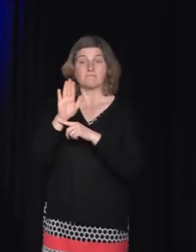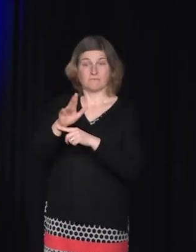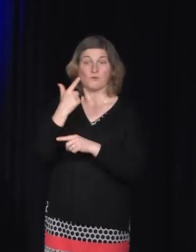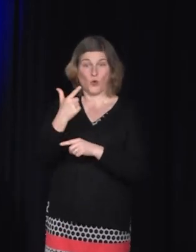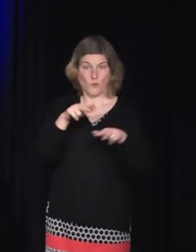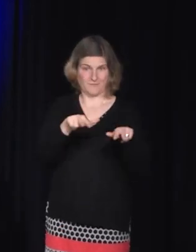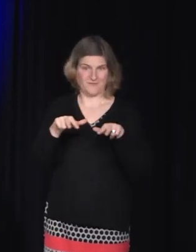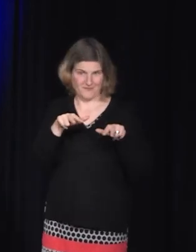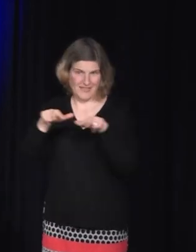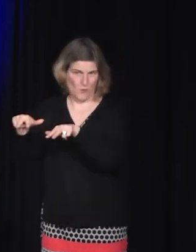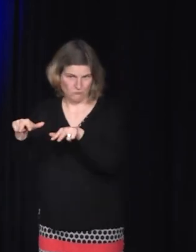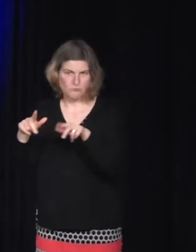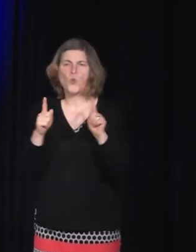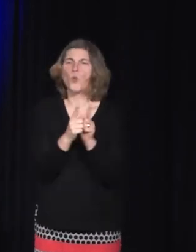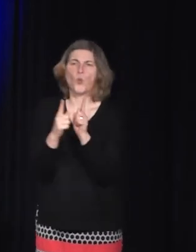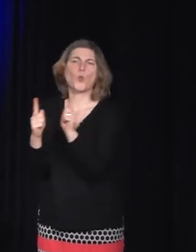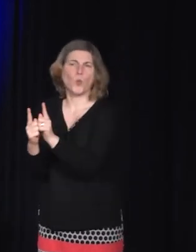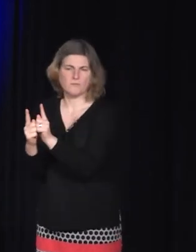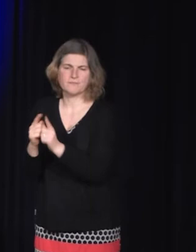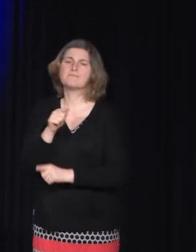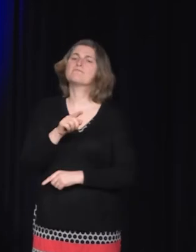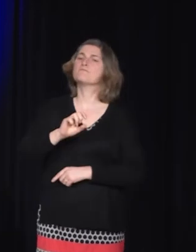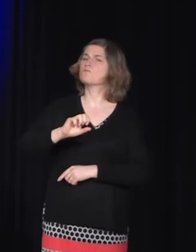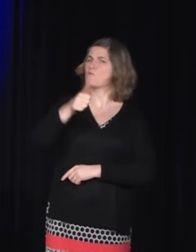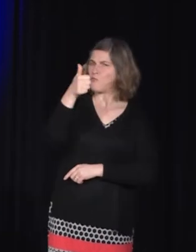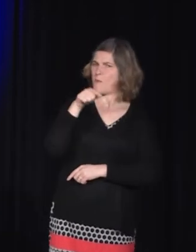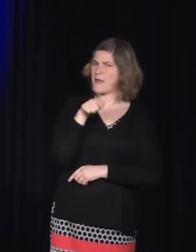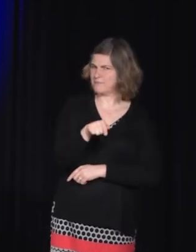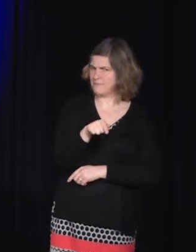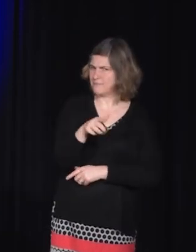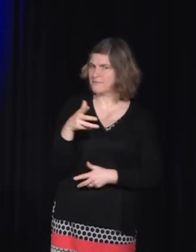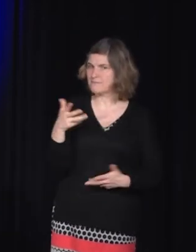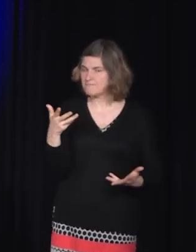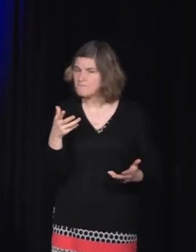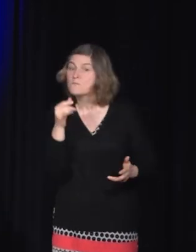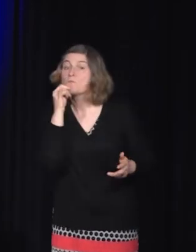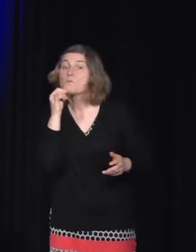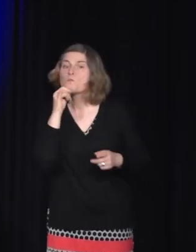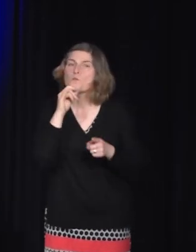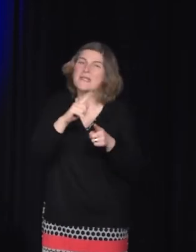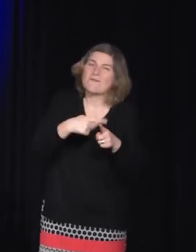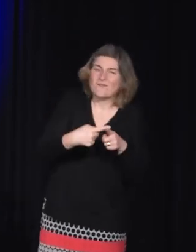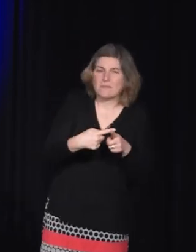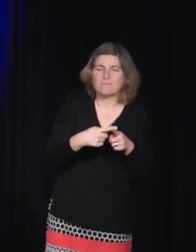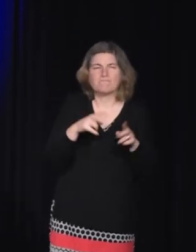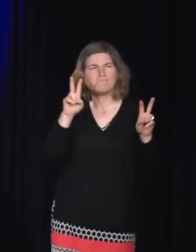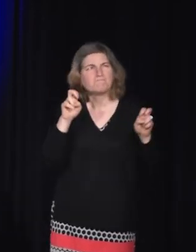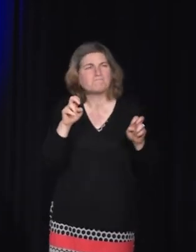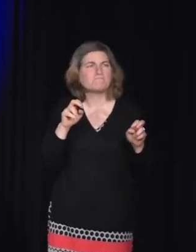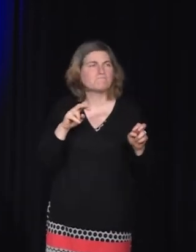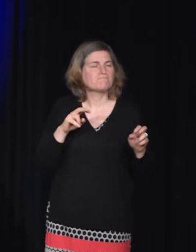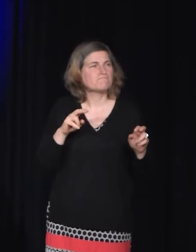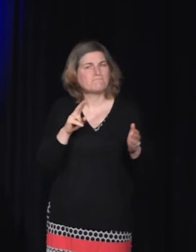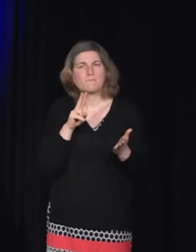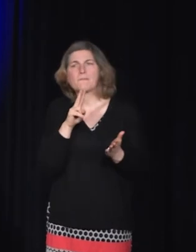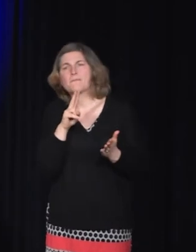sont relativement courtes. D'abord, vous allez regarder une vidéo qui est un petit film. Ce n'est pas vraiment une lecture